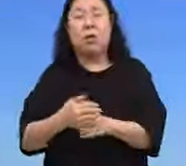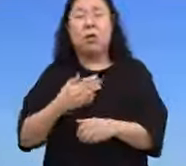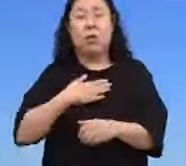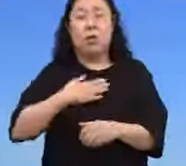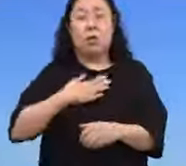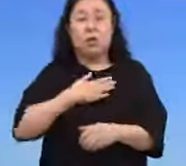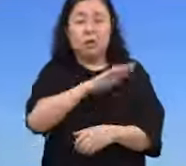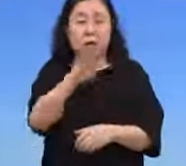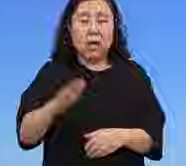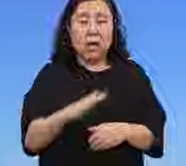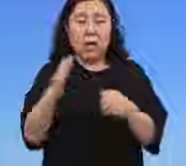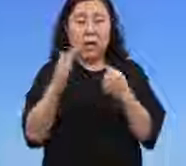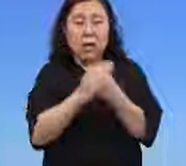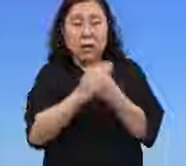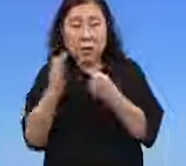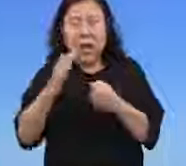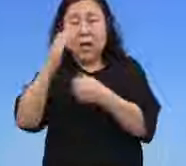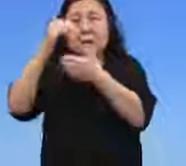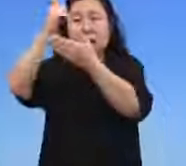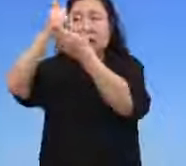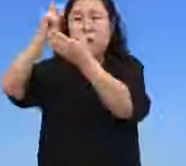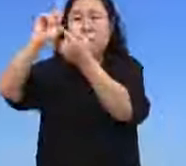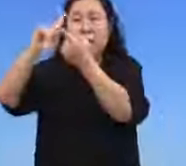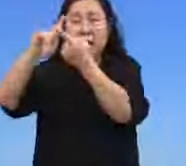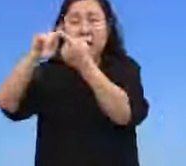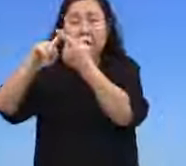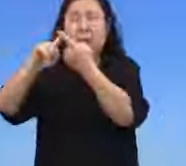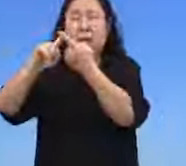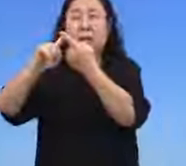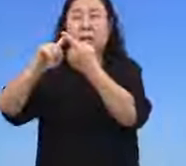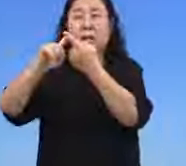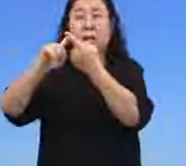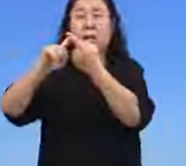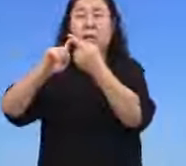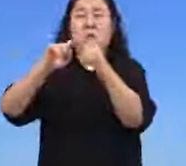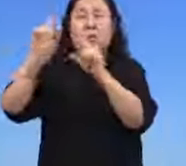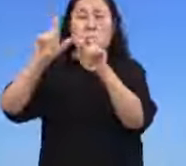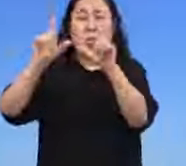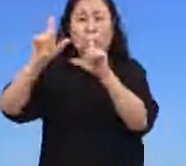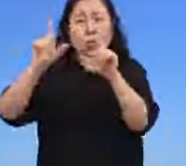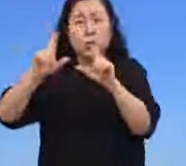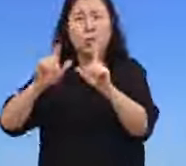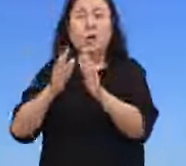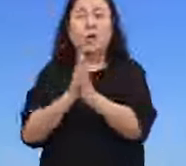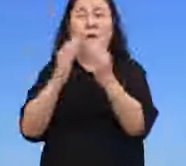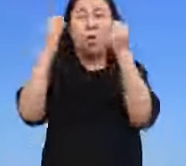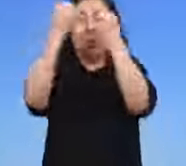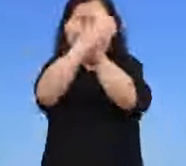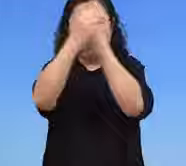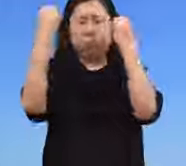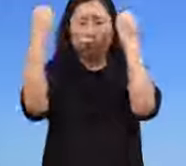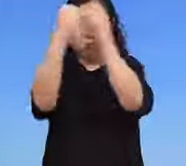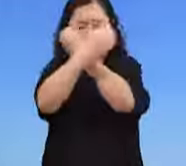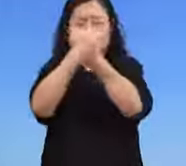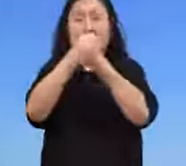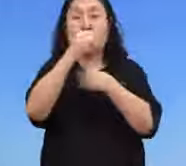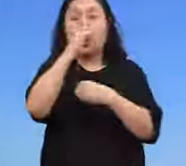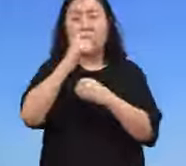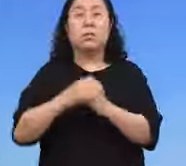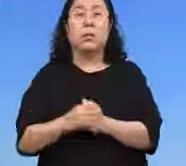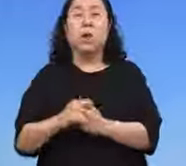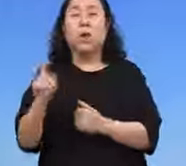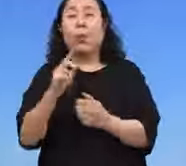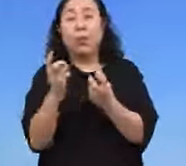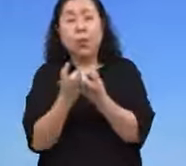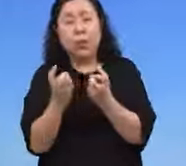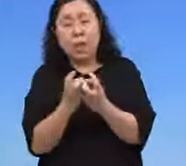우리 때문에 지금 하나님에 대한 이미지가 지금 자꾸 오해를 받고 자꾸 이상한 쪽으로 왜곡이 된다는데 이걸